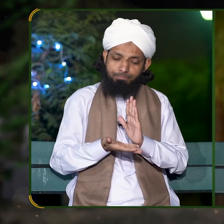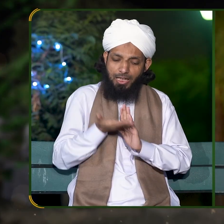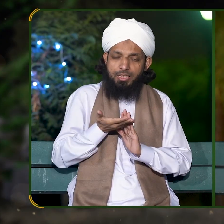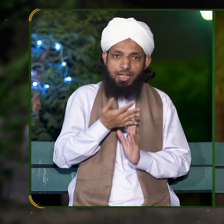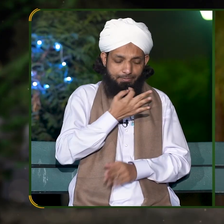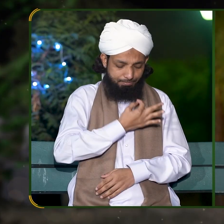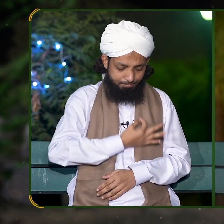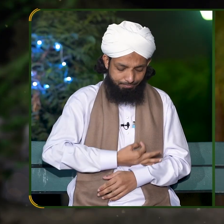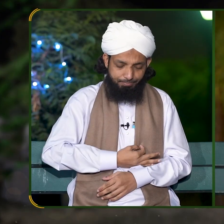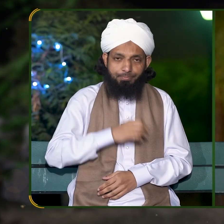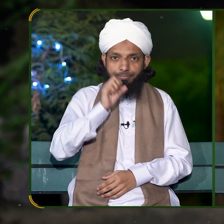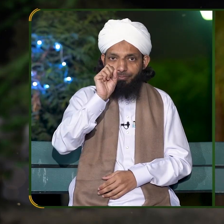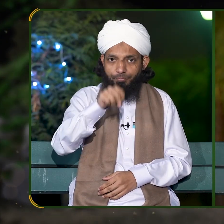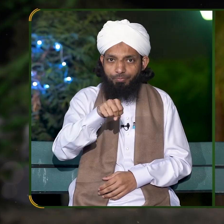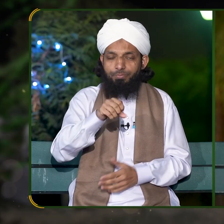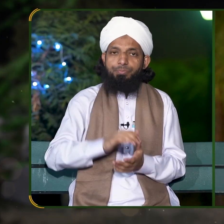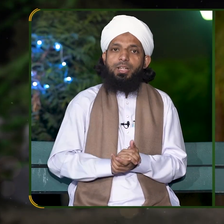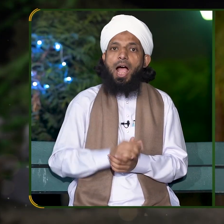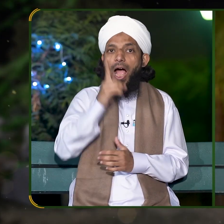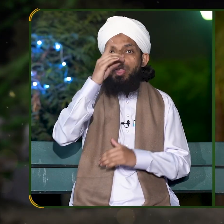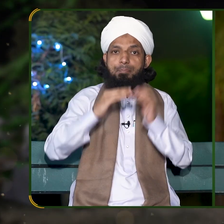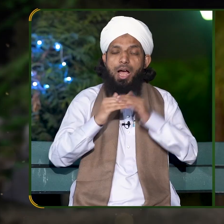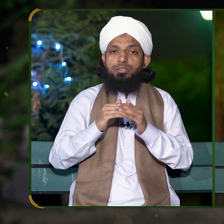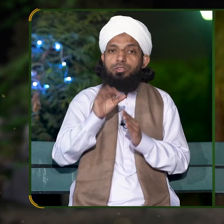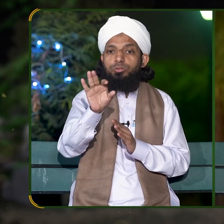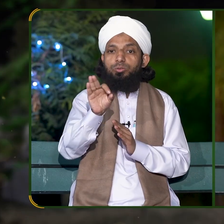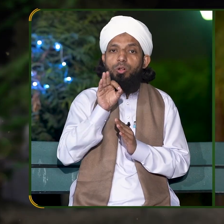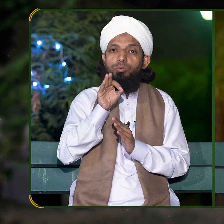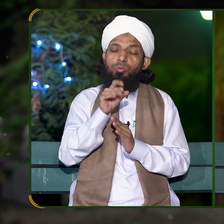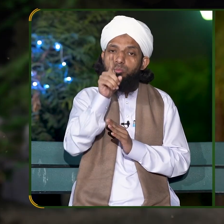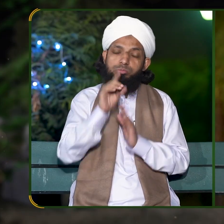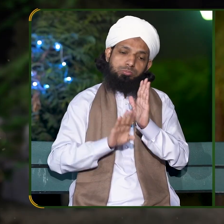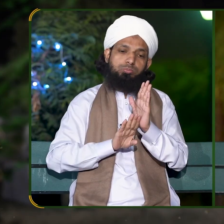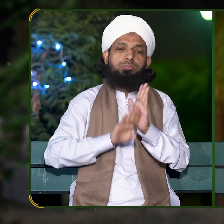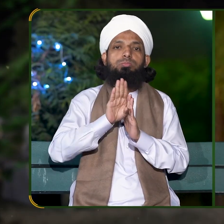عاجزی اختیار کرے گا وہ اللہ کے مقرب بندوں میں اتنے